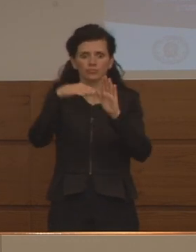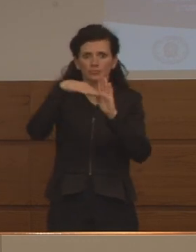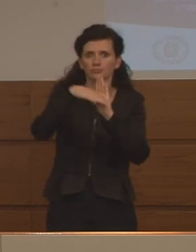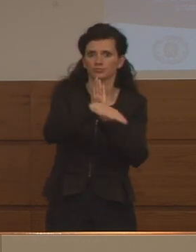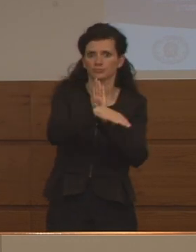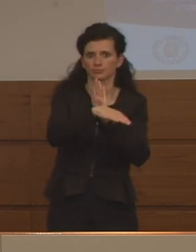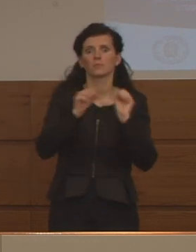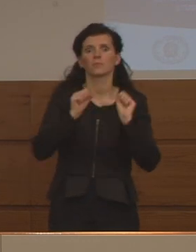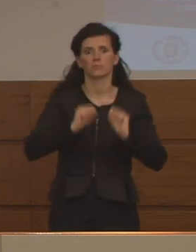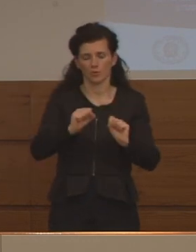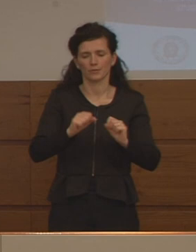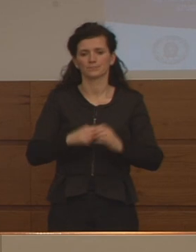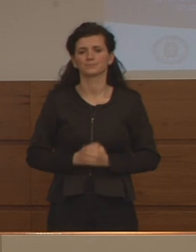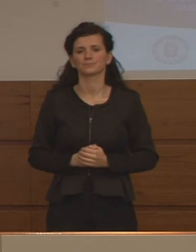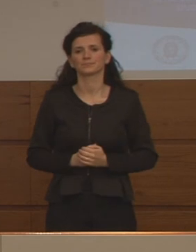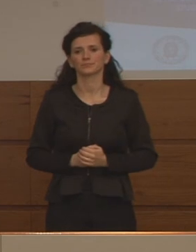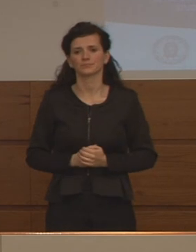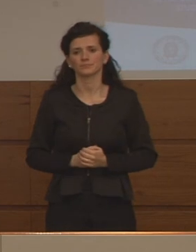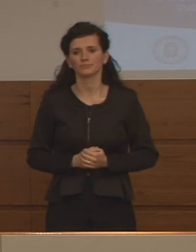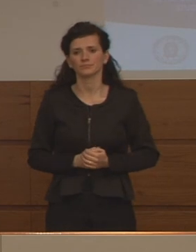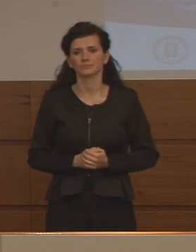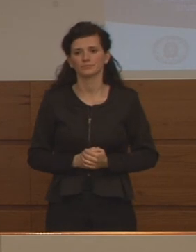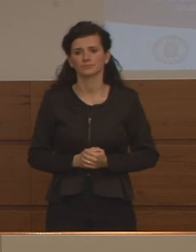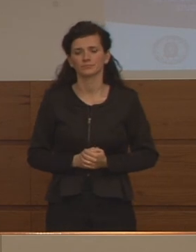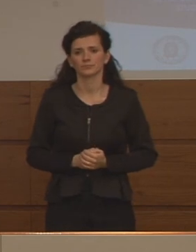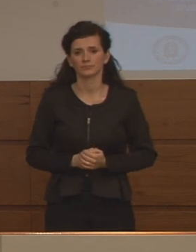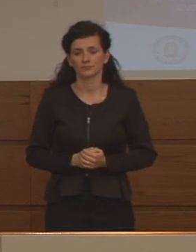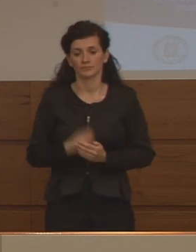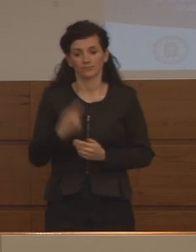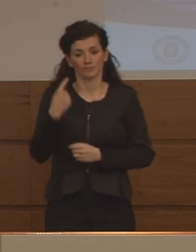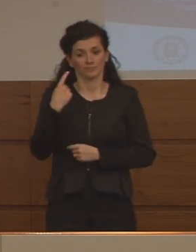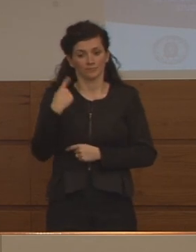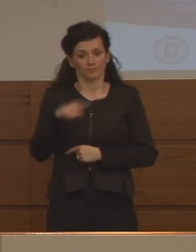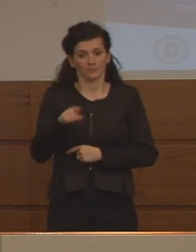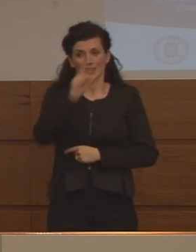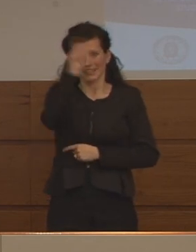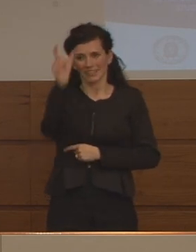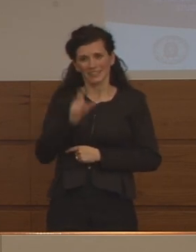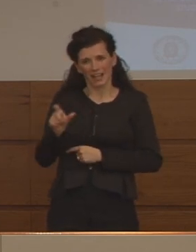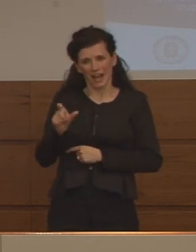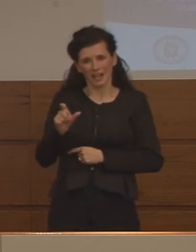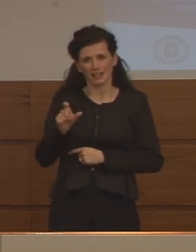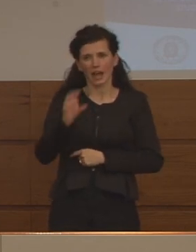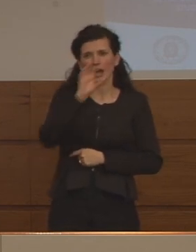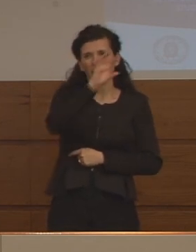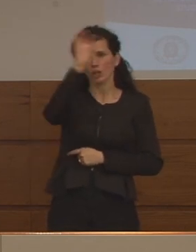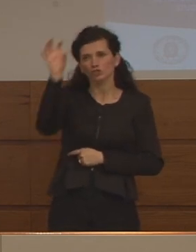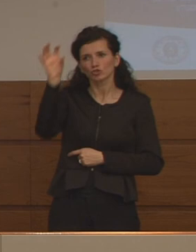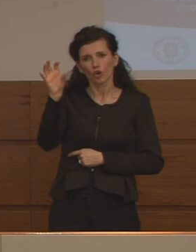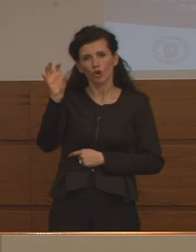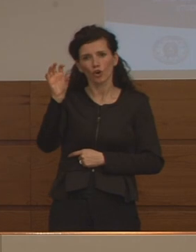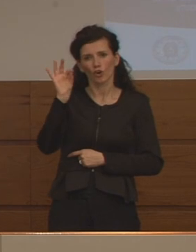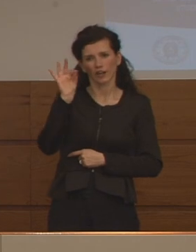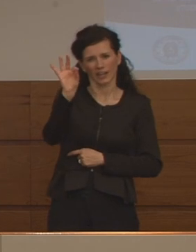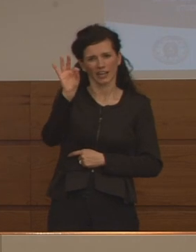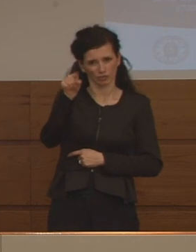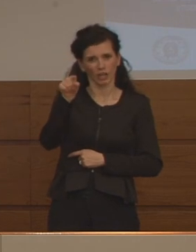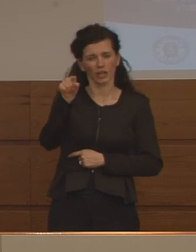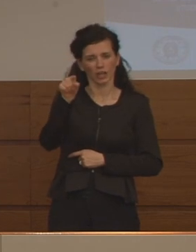sottolineare come nelle regioni dell'italia centrale e